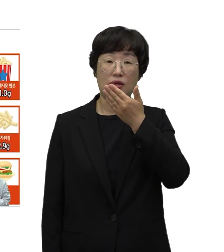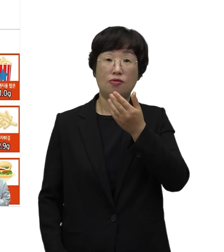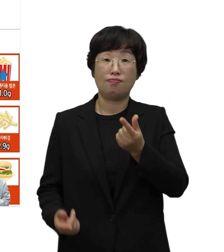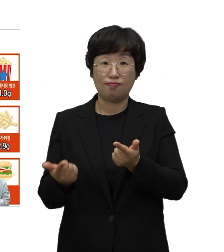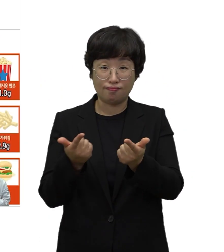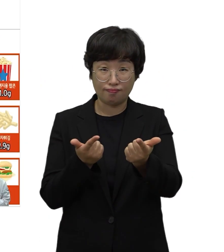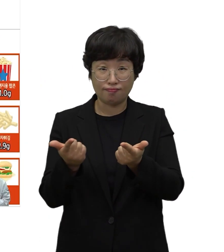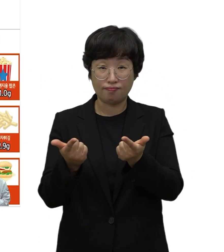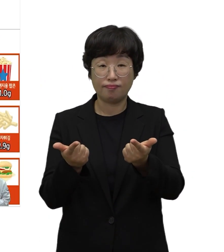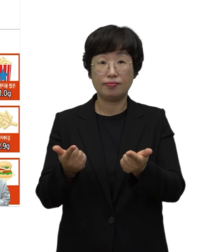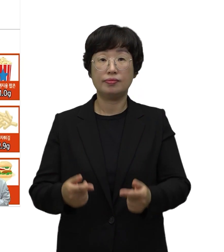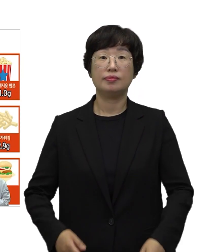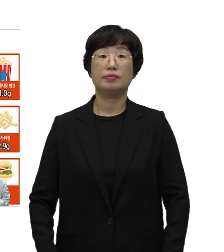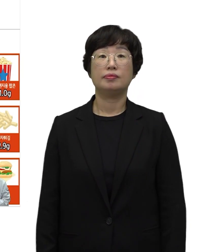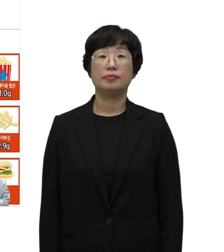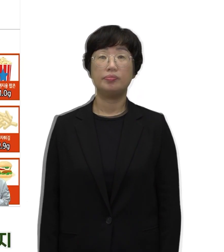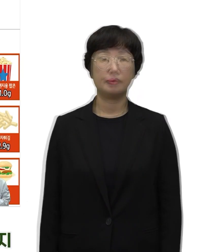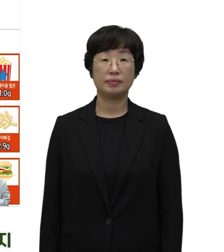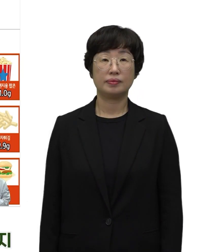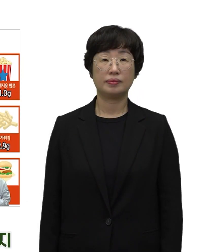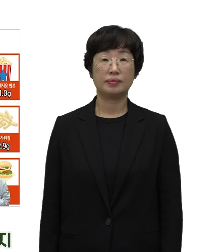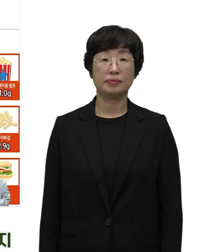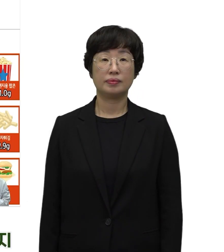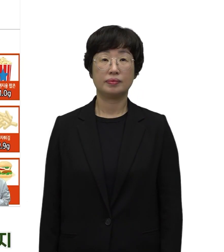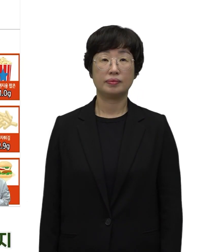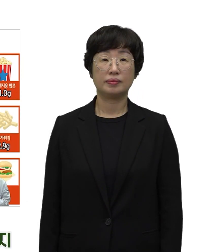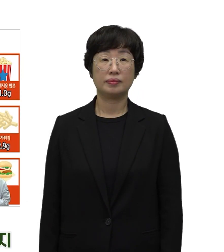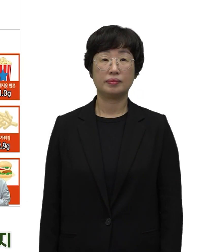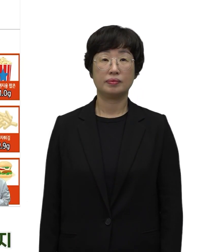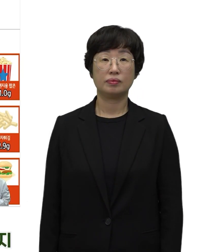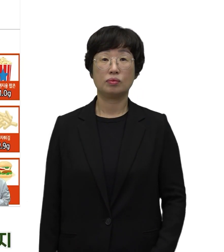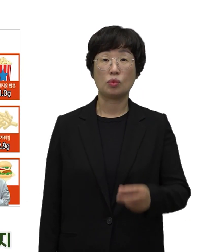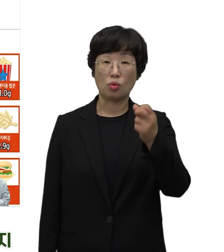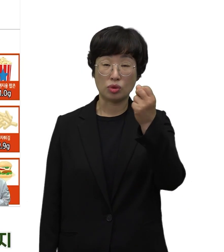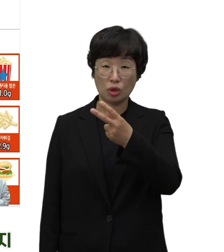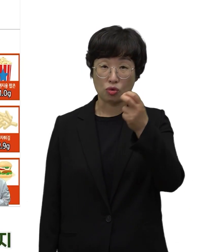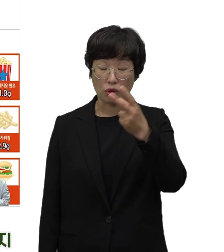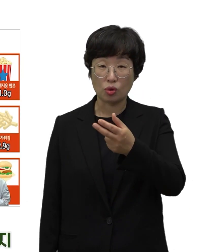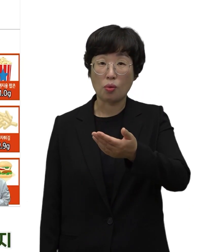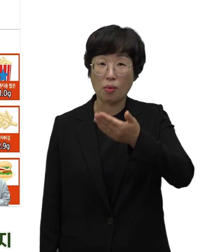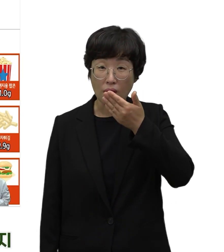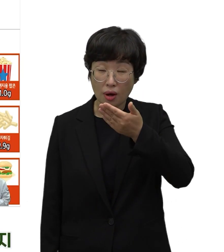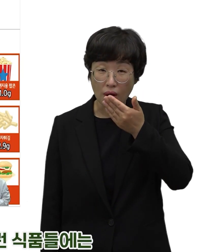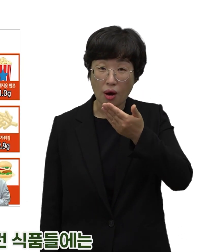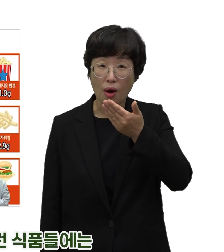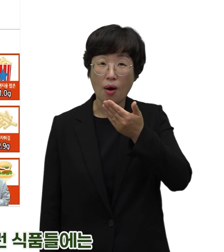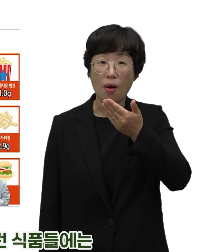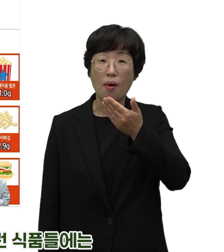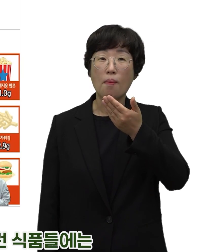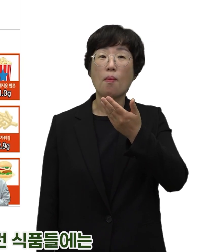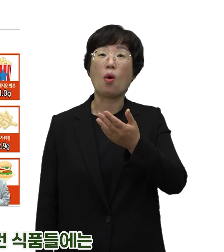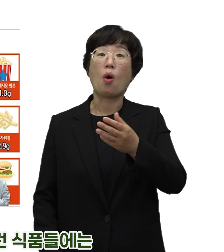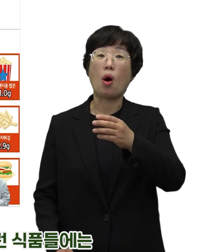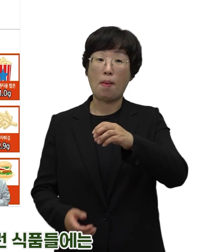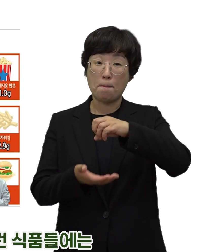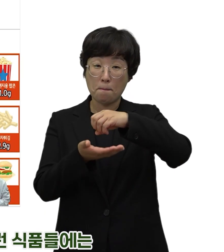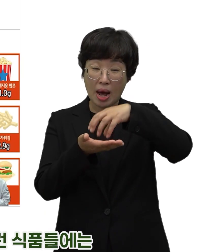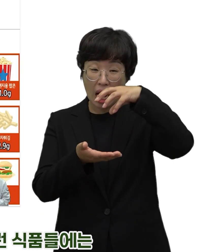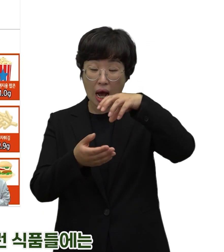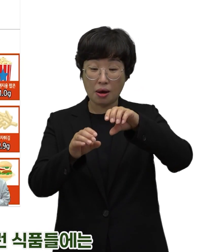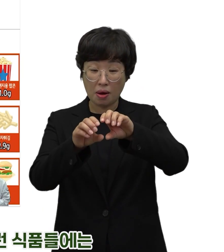다음은 트랜스 지방산인데요. 우리가 이제 즐겨 먹고 있는 뭐 팝콘이라든지 도넛,